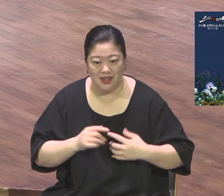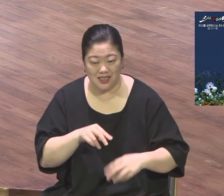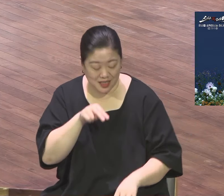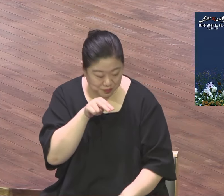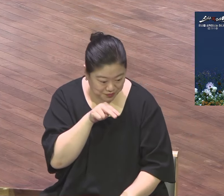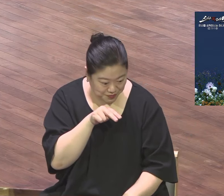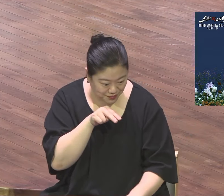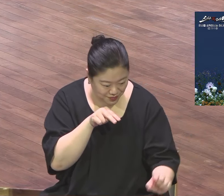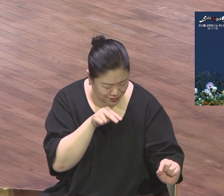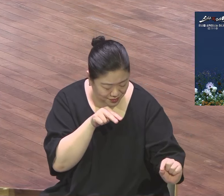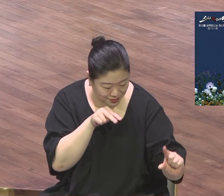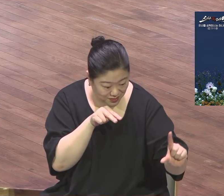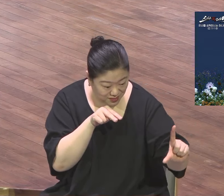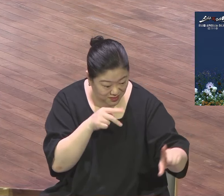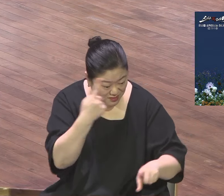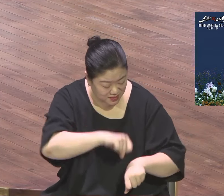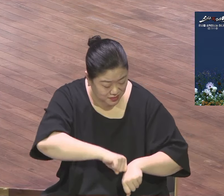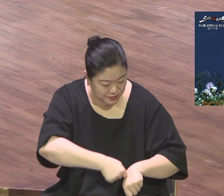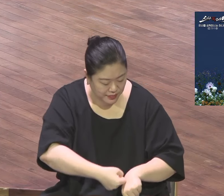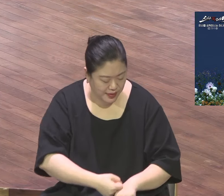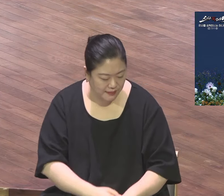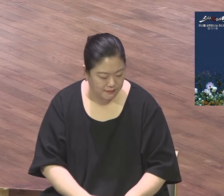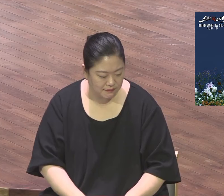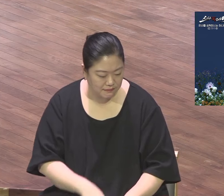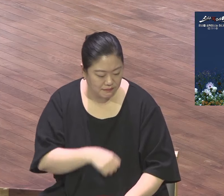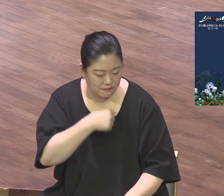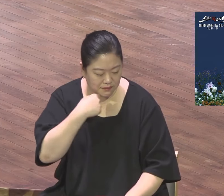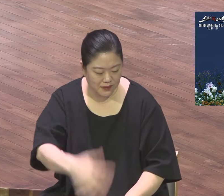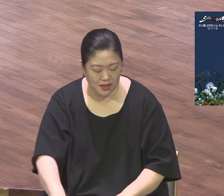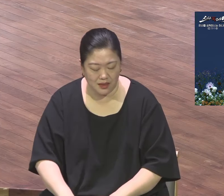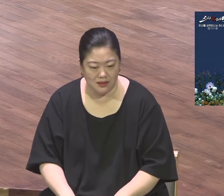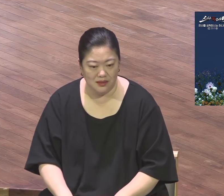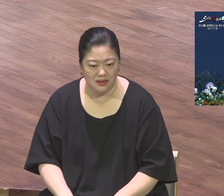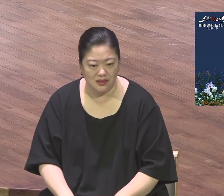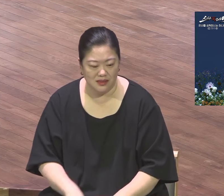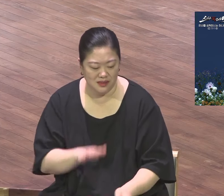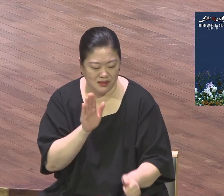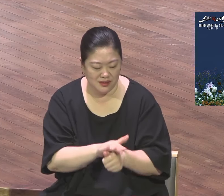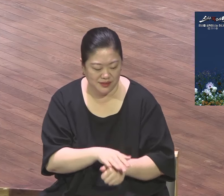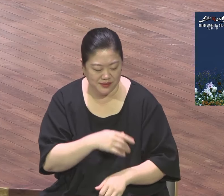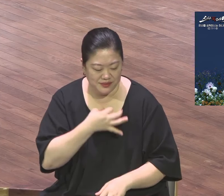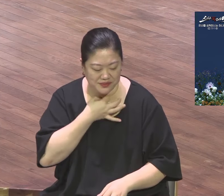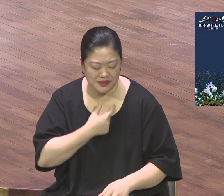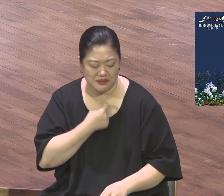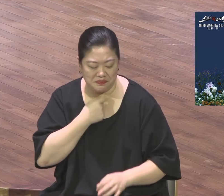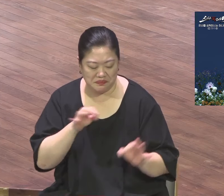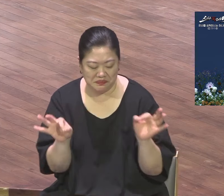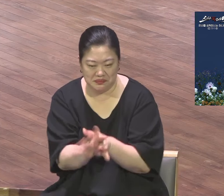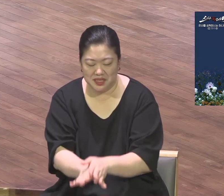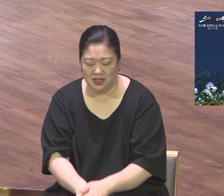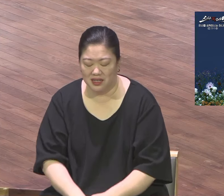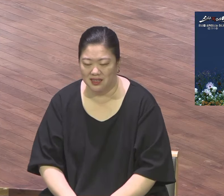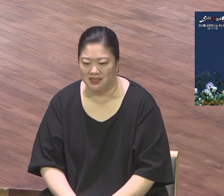하시구나. 이거 체험하기 신앙생활이에요. 불신자하고 차별화된 거예요.